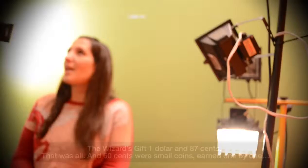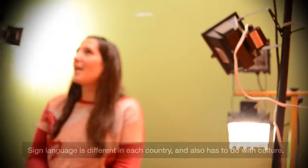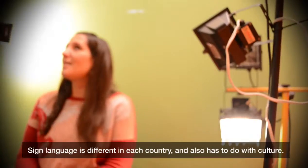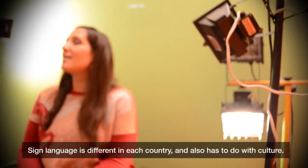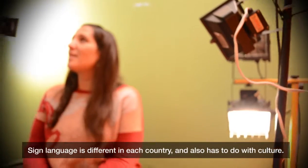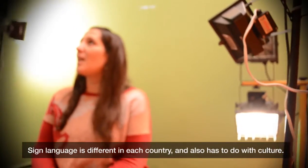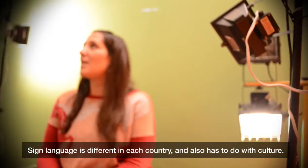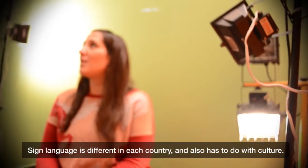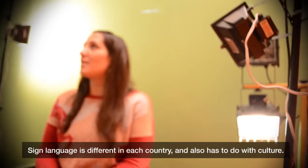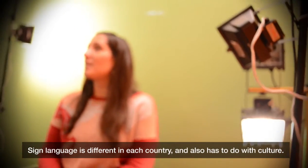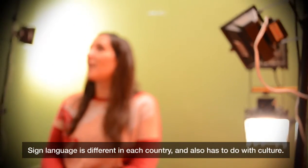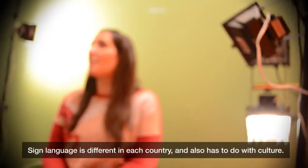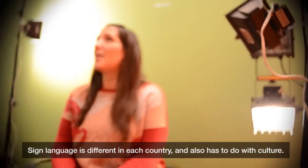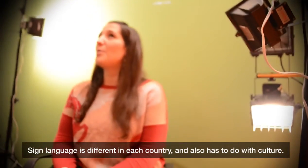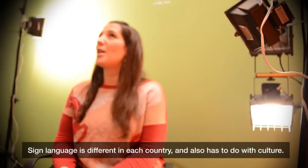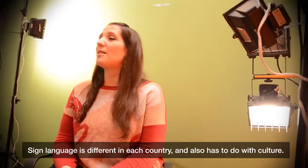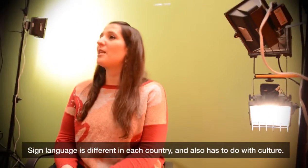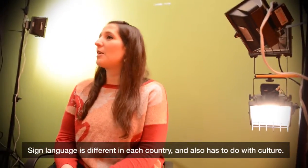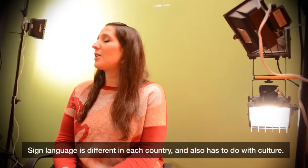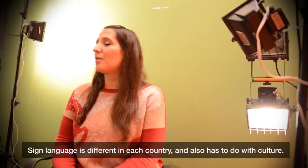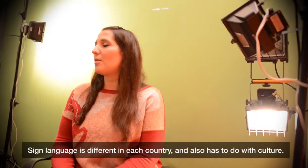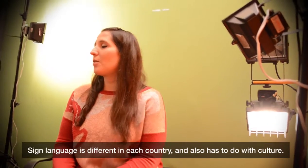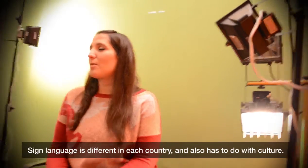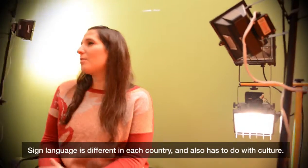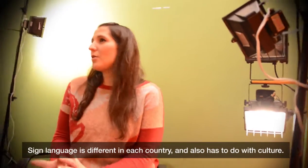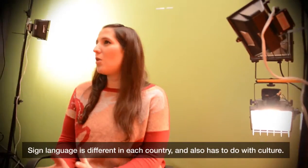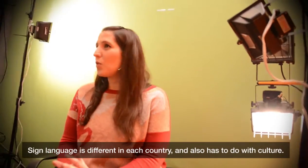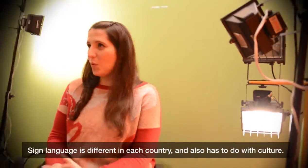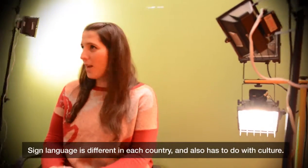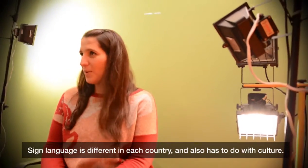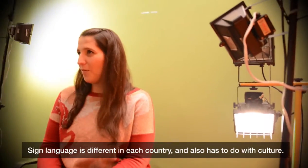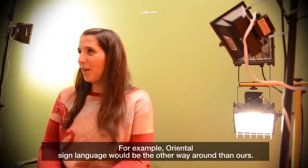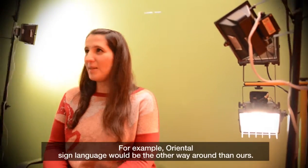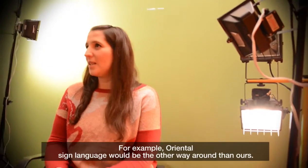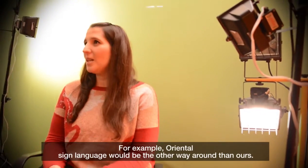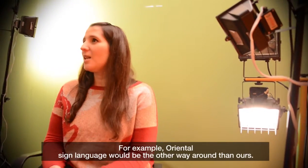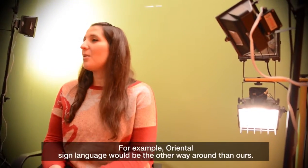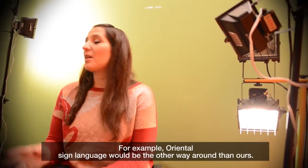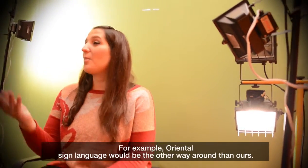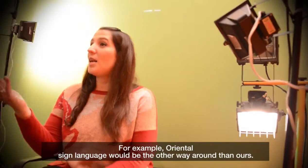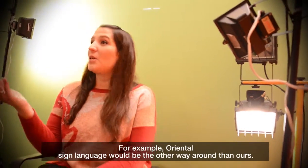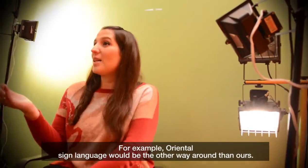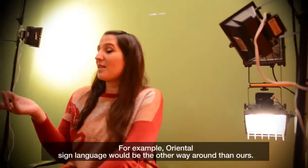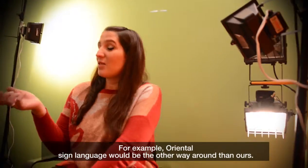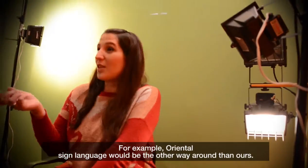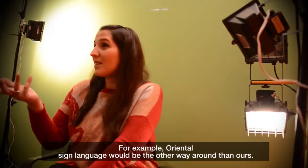Es distinta la lengua de señas en cada país, pero además tiene que ver con lo cultural específicamente. Por ejemplo, las lenguas de señas